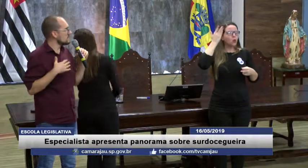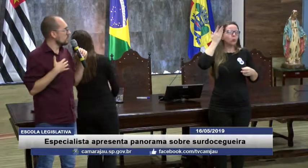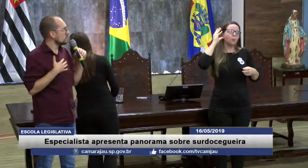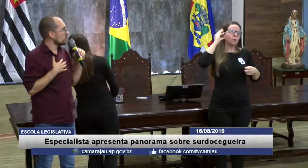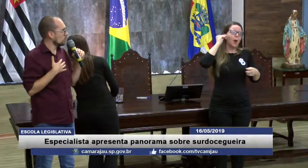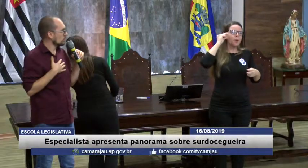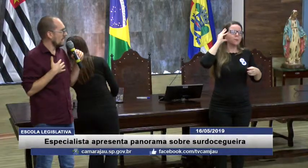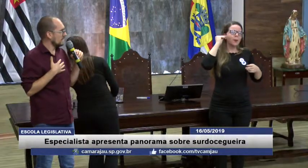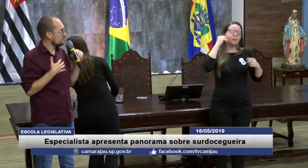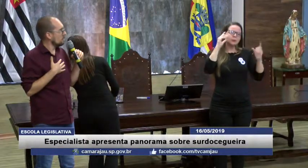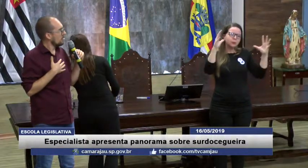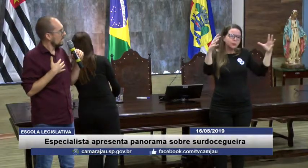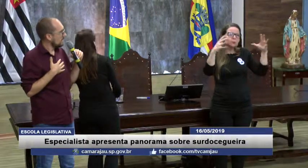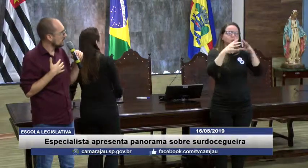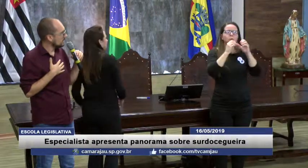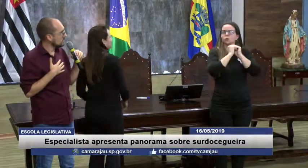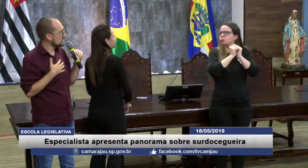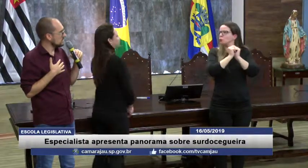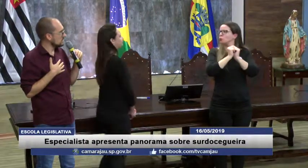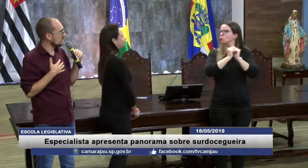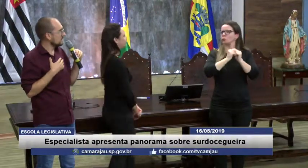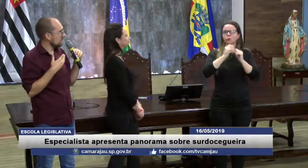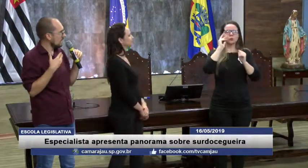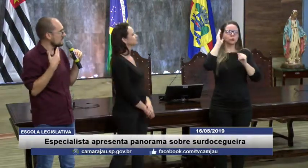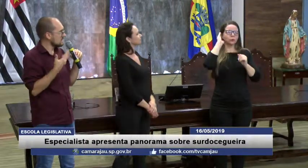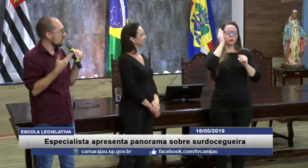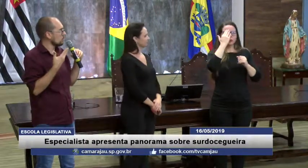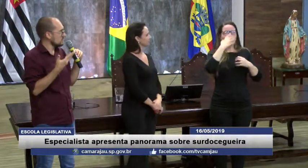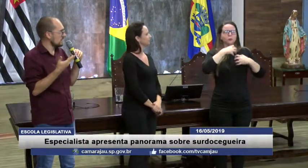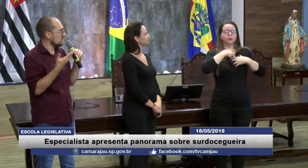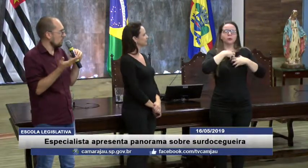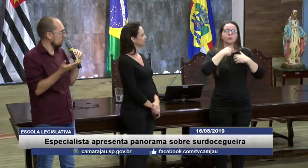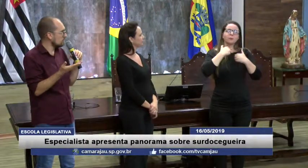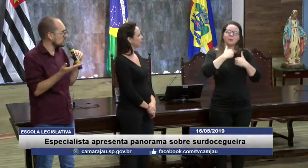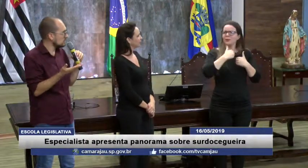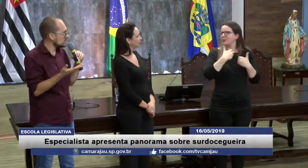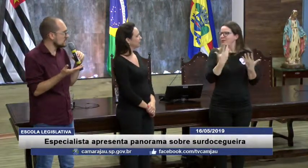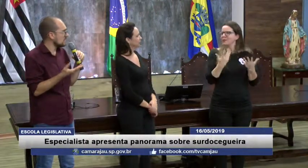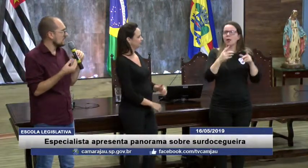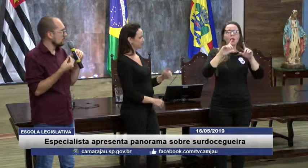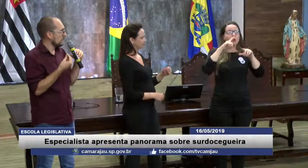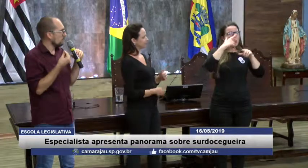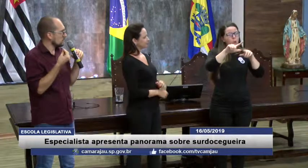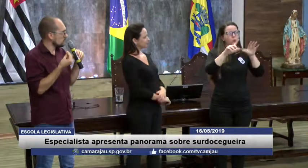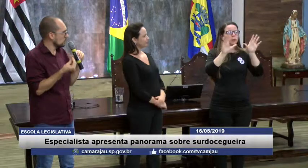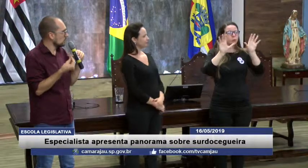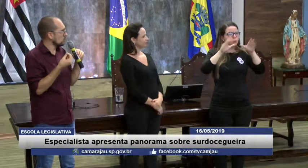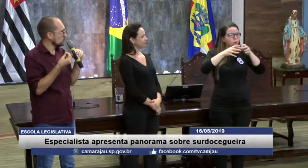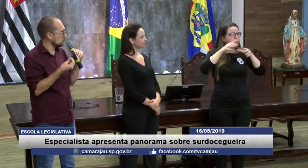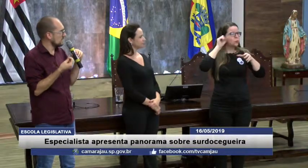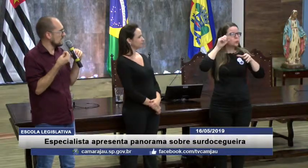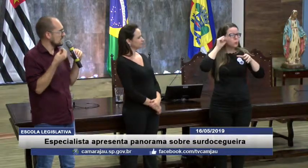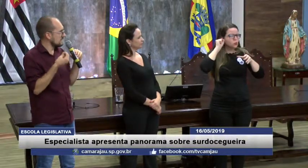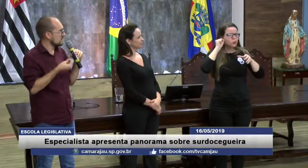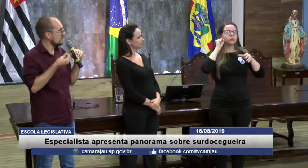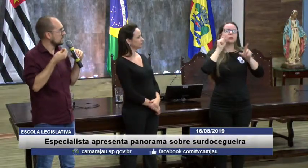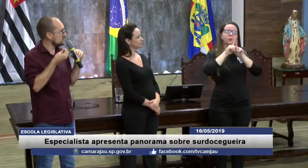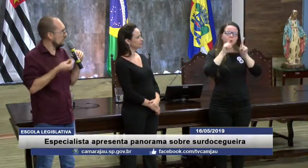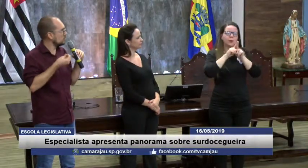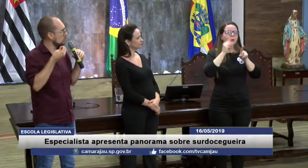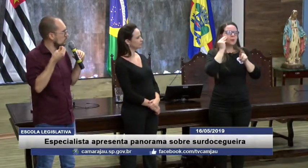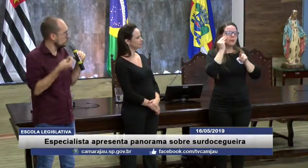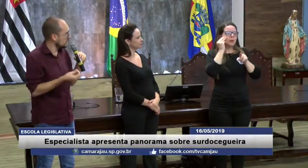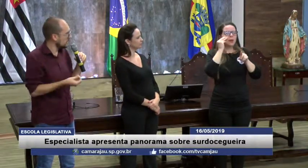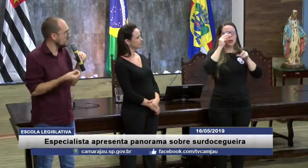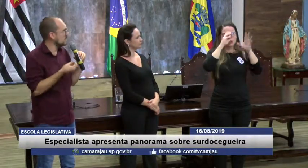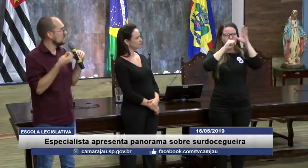pessoas que estão em torno dela? É importante que você trabalhe sim a consciência, como você disse, para que a pessoa com surdo-cegueira esteja de